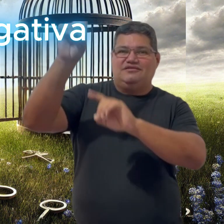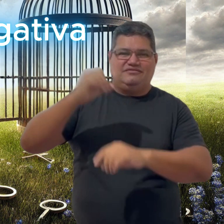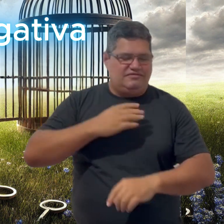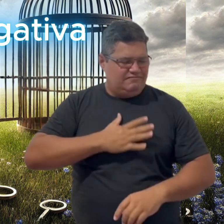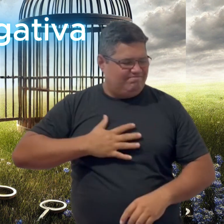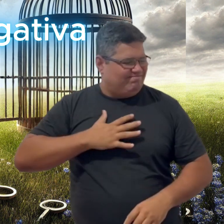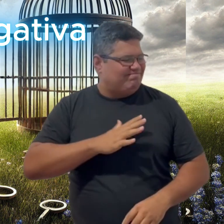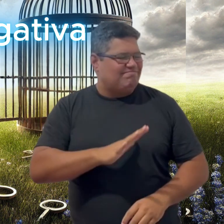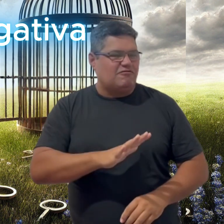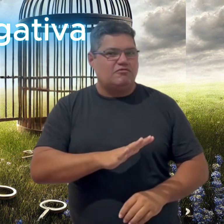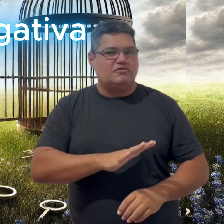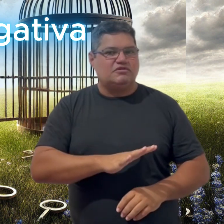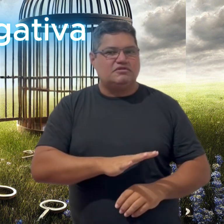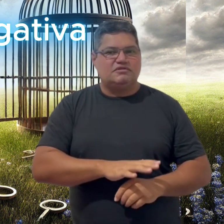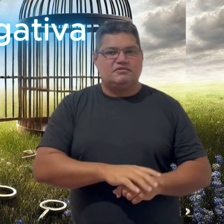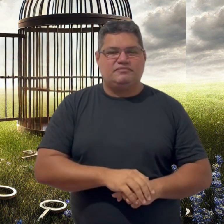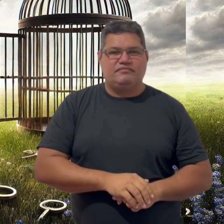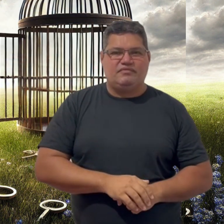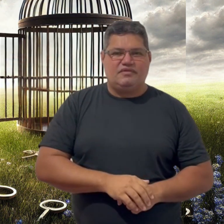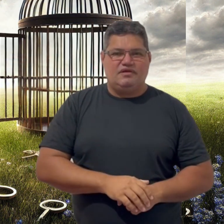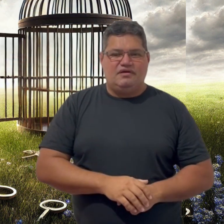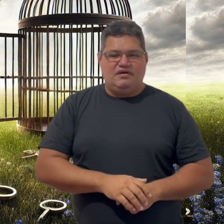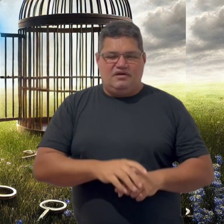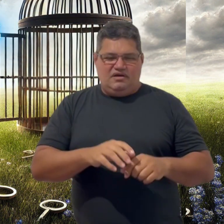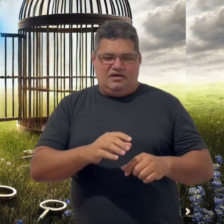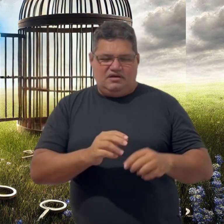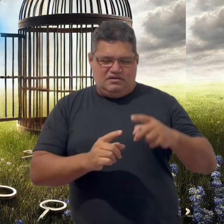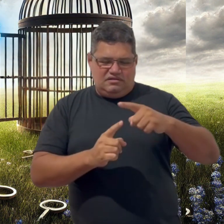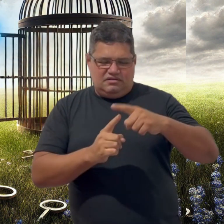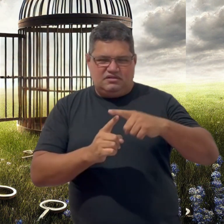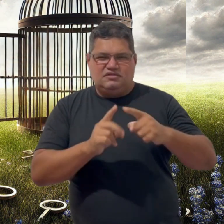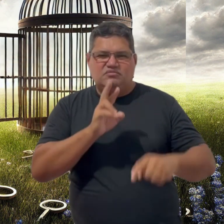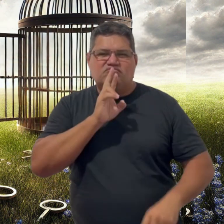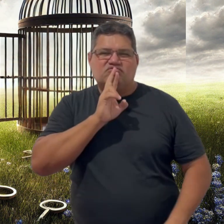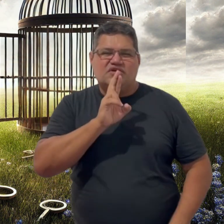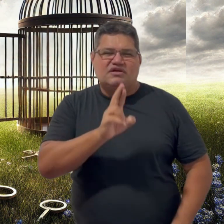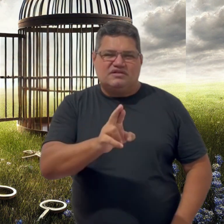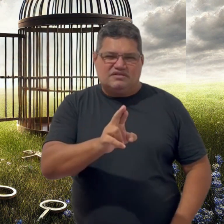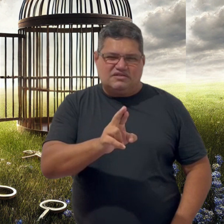uma resposta negativa a Deus.